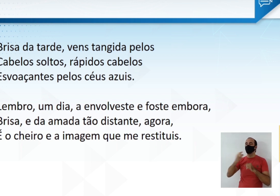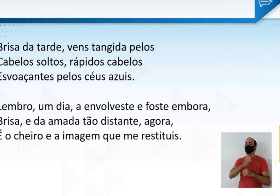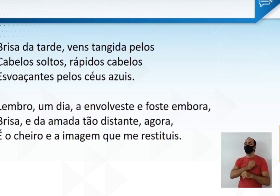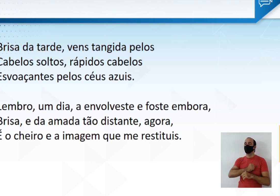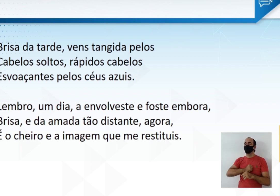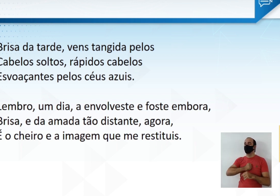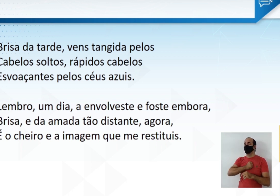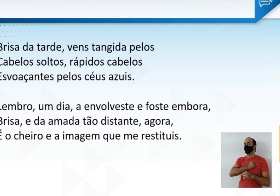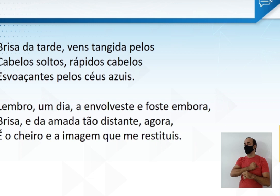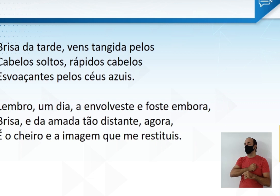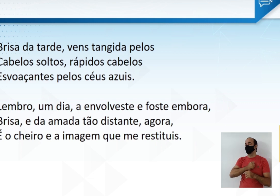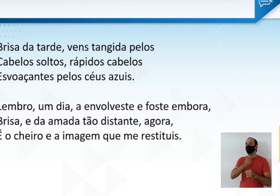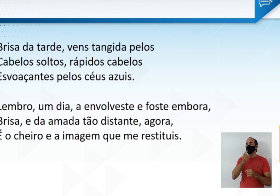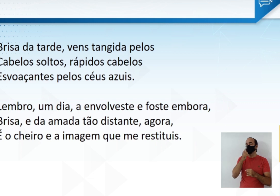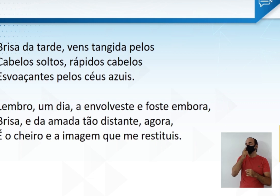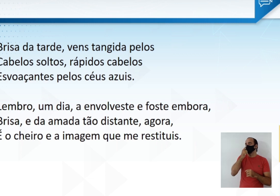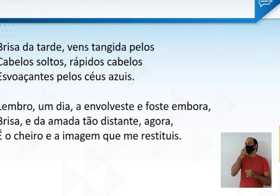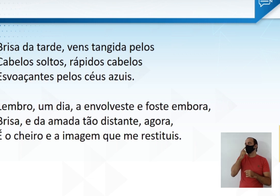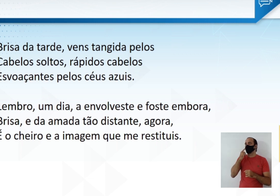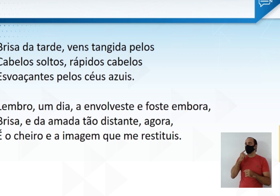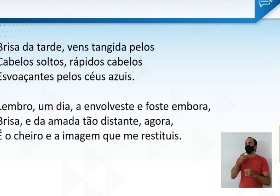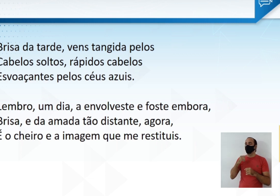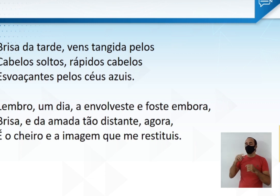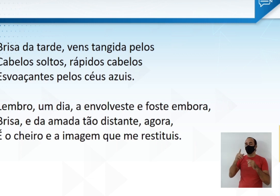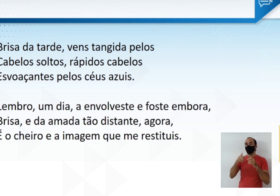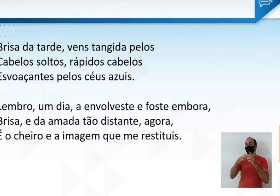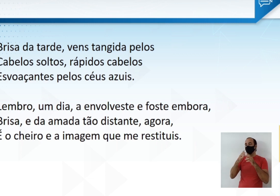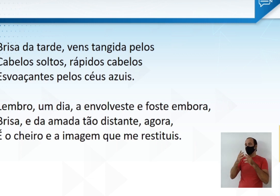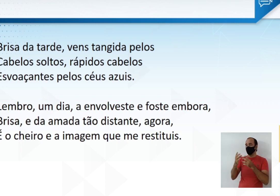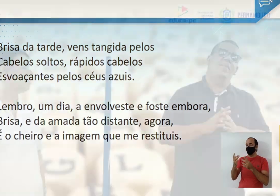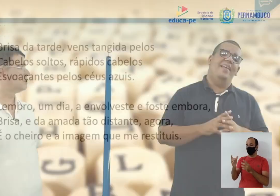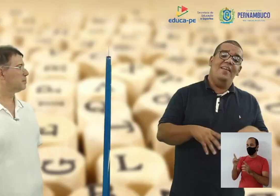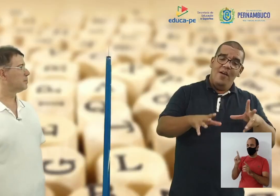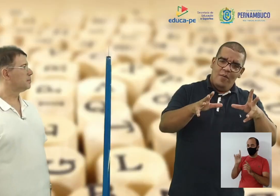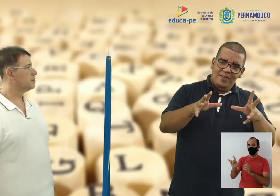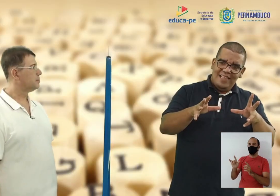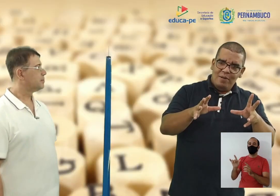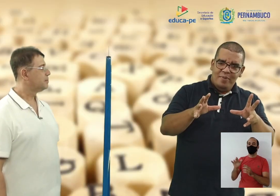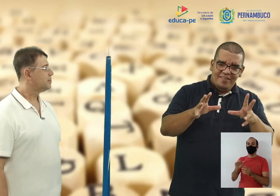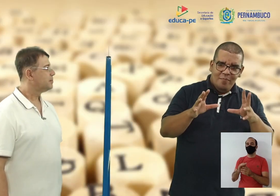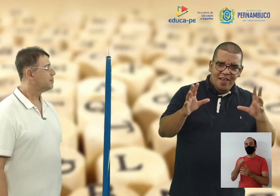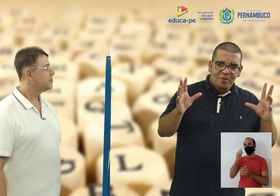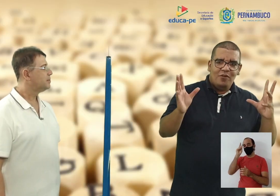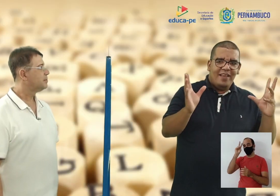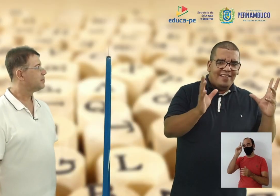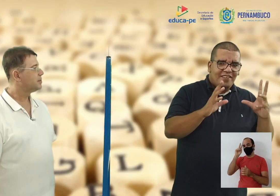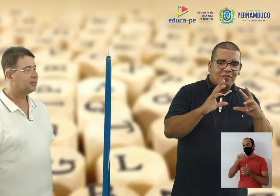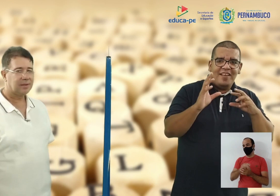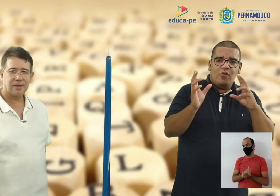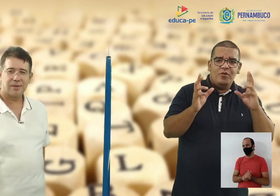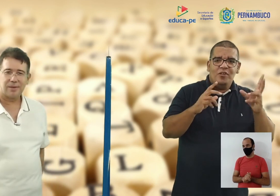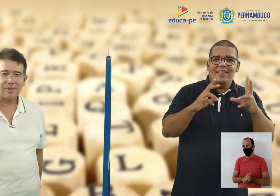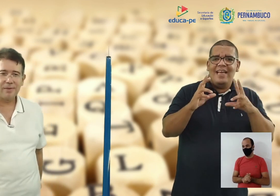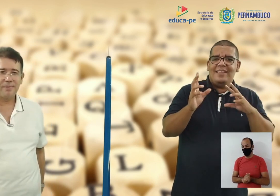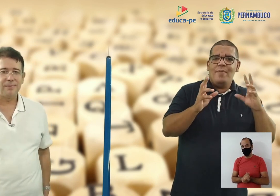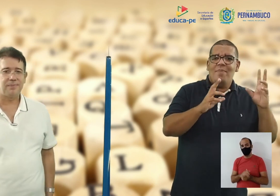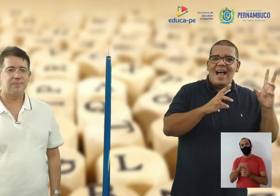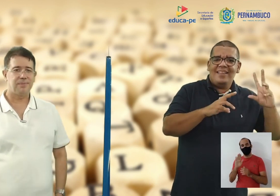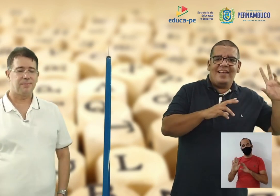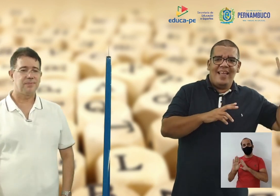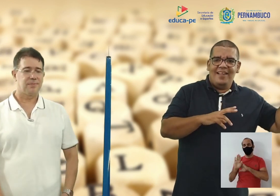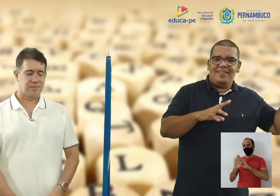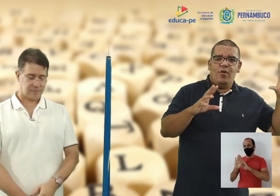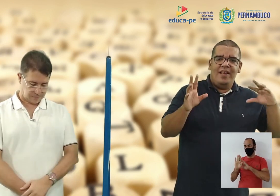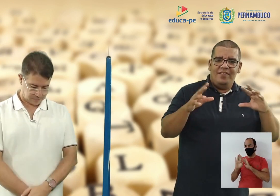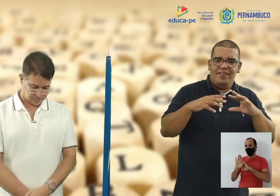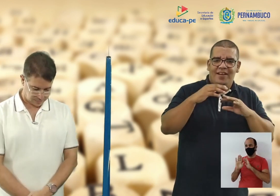é o cheiro e a imagem que me restituis. Ok. Dá para perceber, pessoal, que existe uma certa continuidade temática